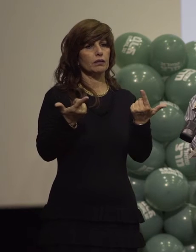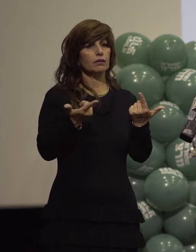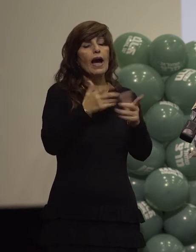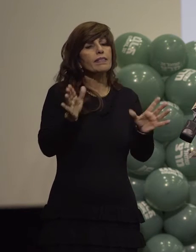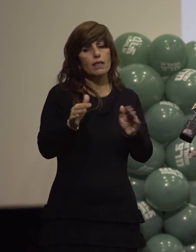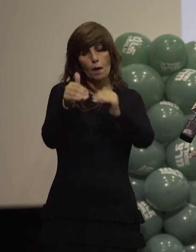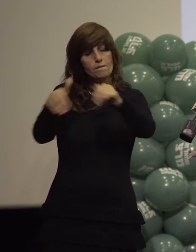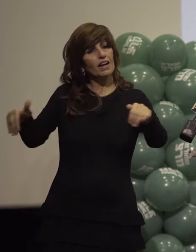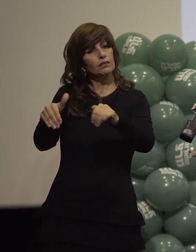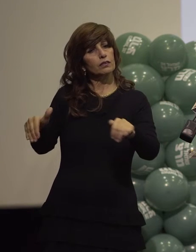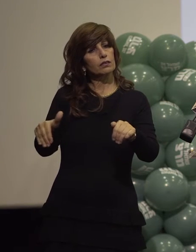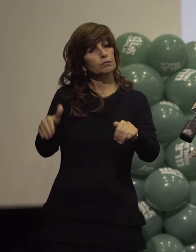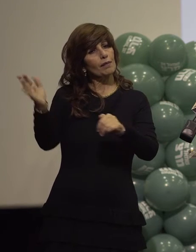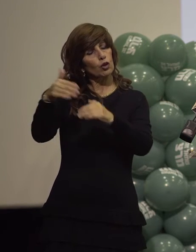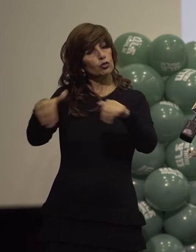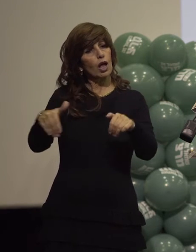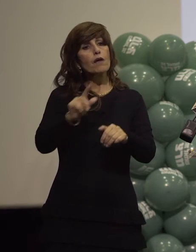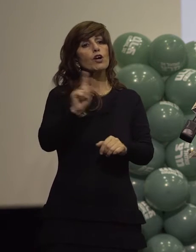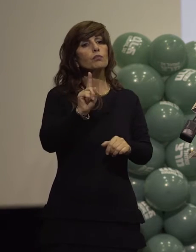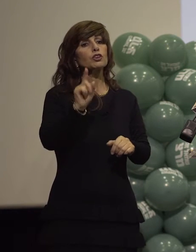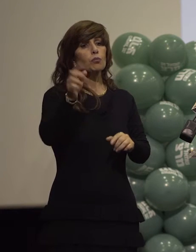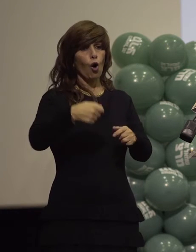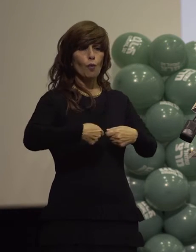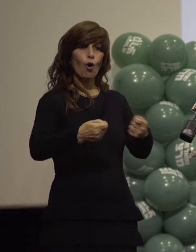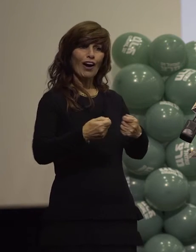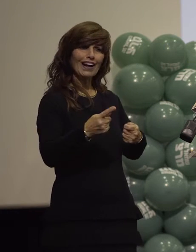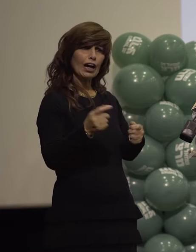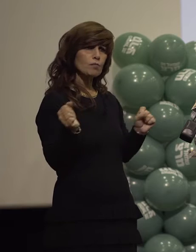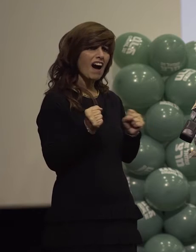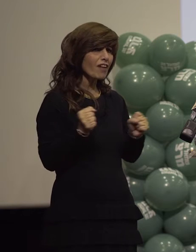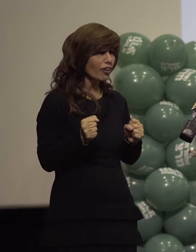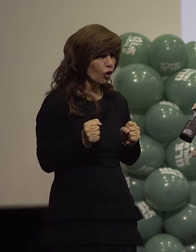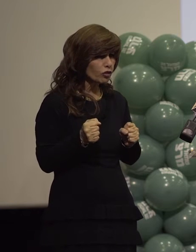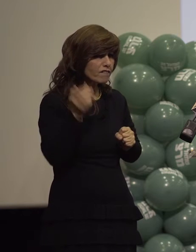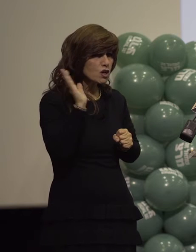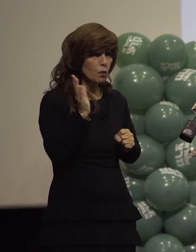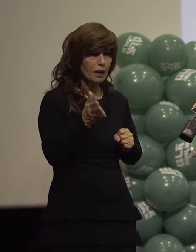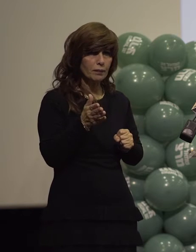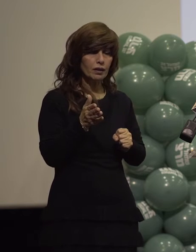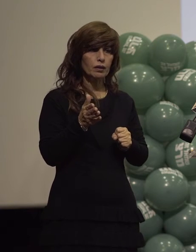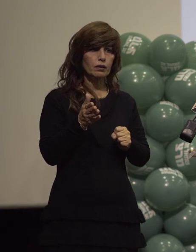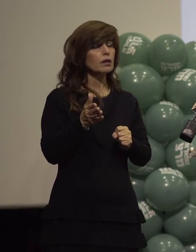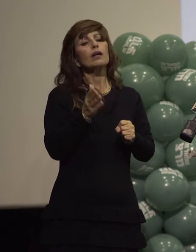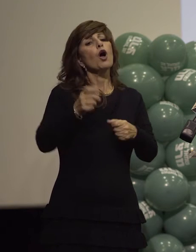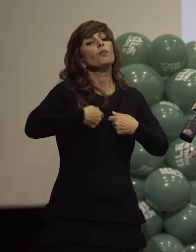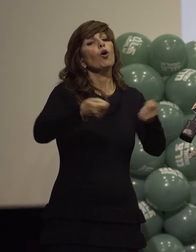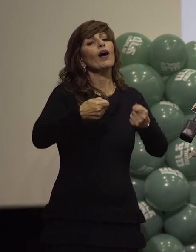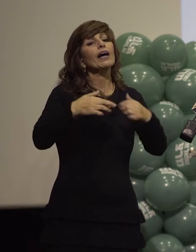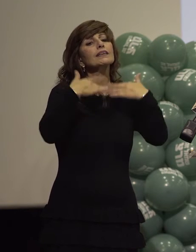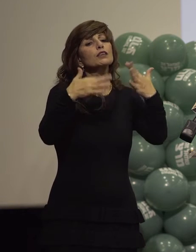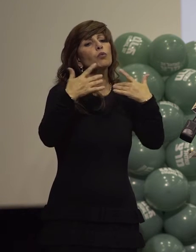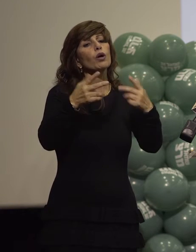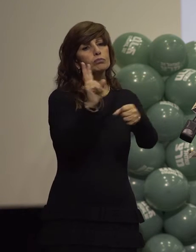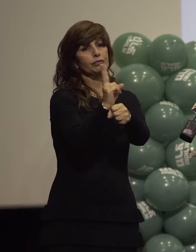שגובלות איתנו. וכל מי שמוכר לכם הפחדות ואיומים, מוכר סיפורי